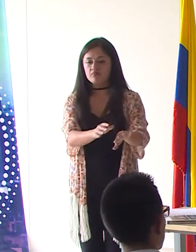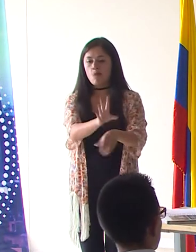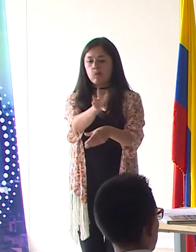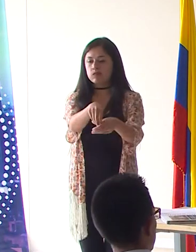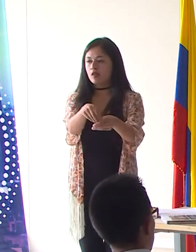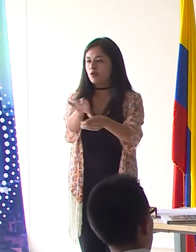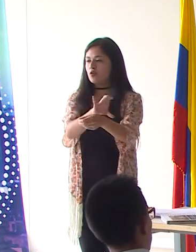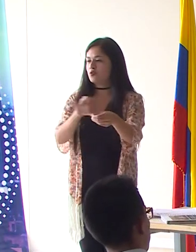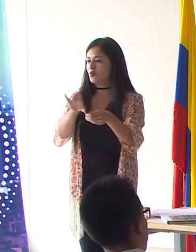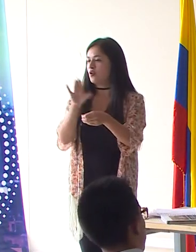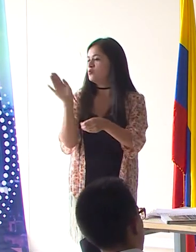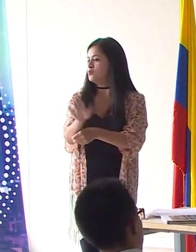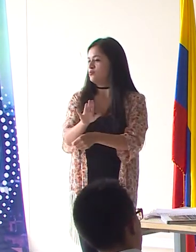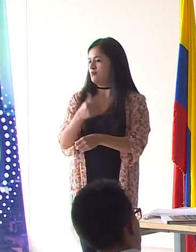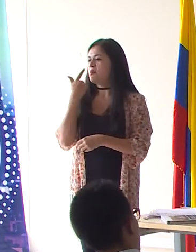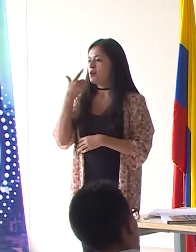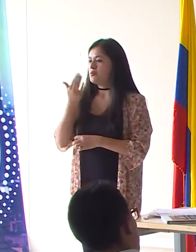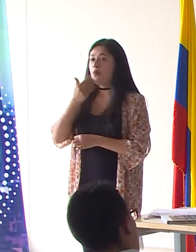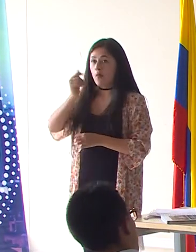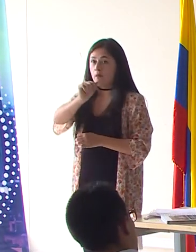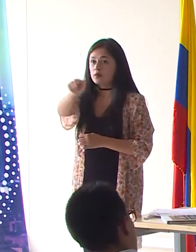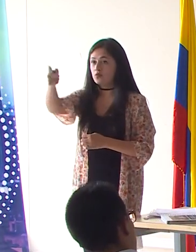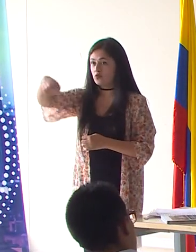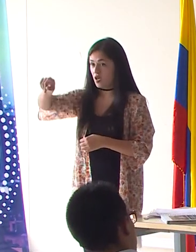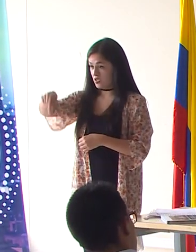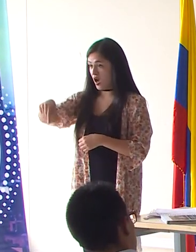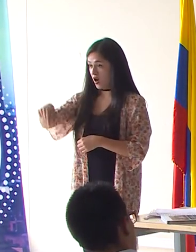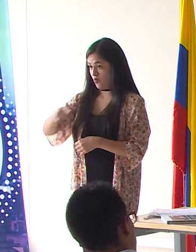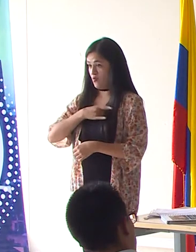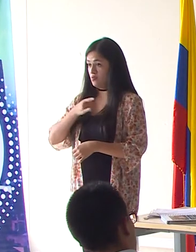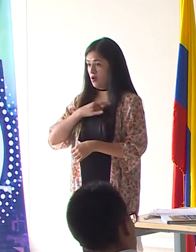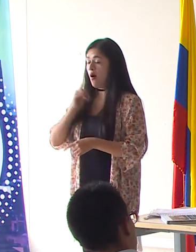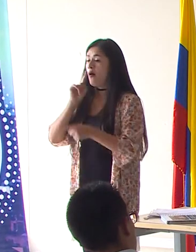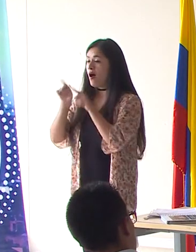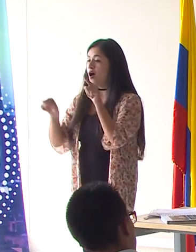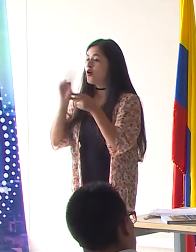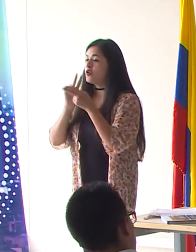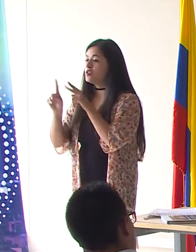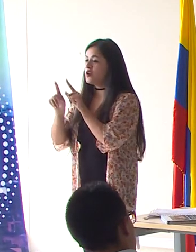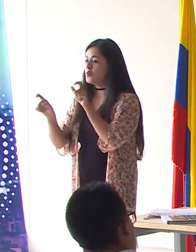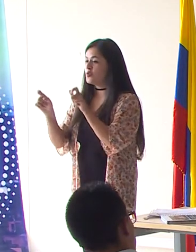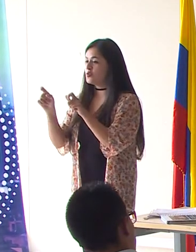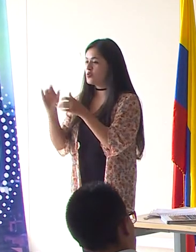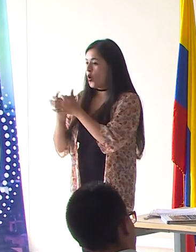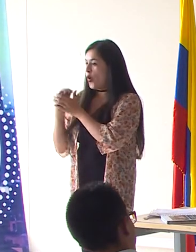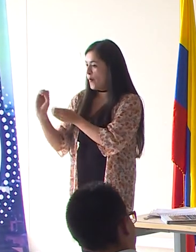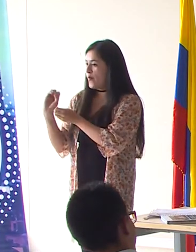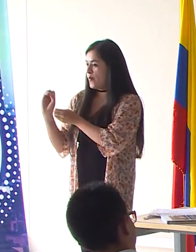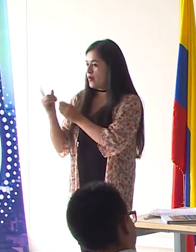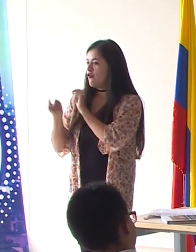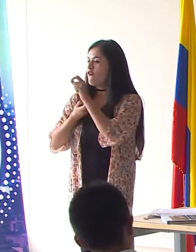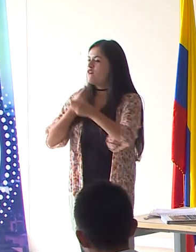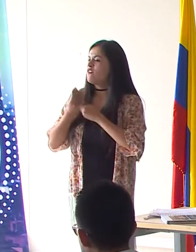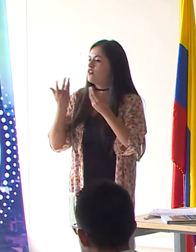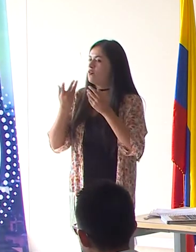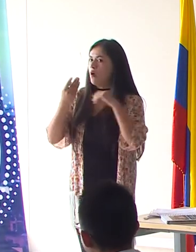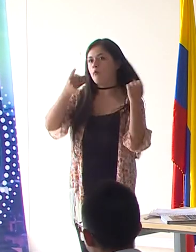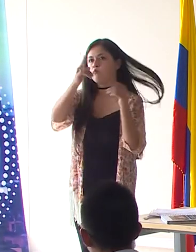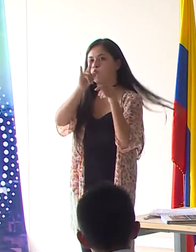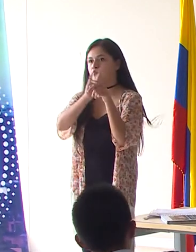urbano ustedes mismos acá en la universidad tienen compañeros que viven en la ruralidad que viven en los lugares urbanos